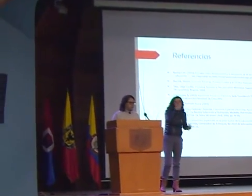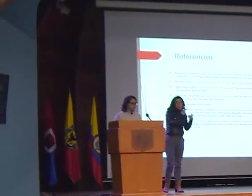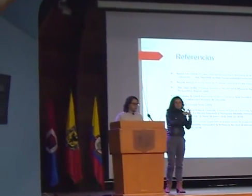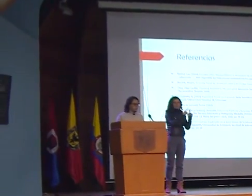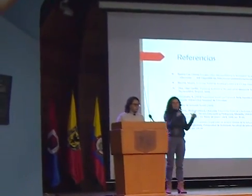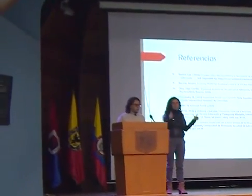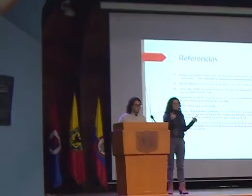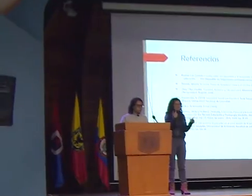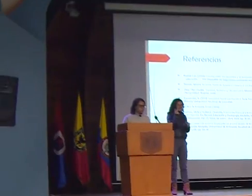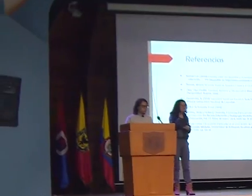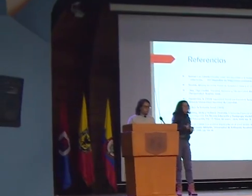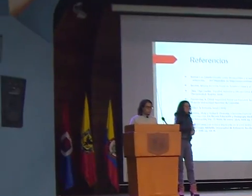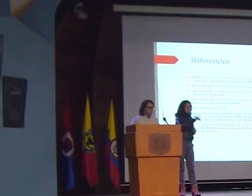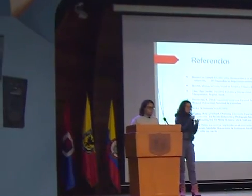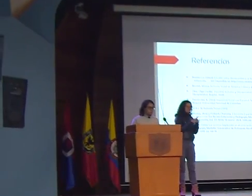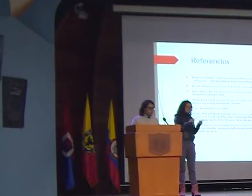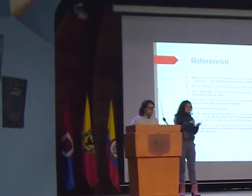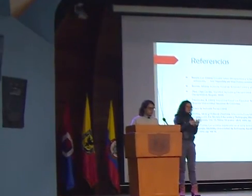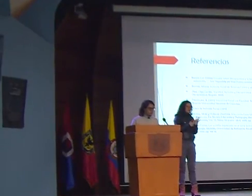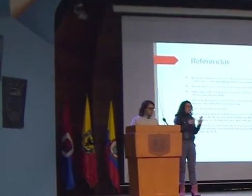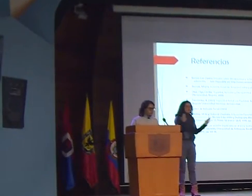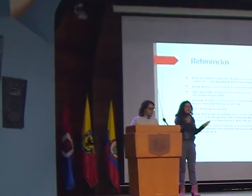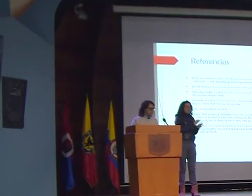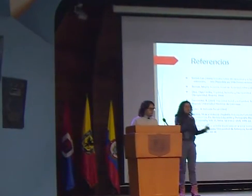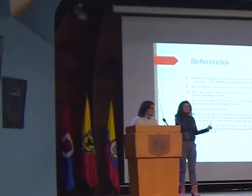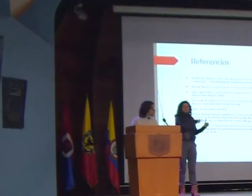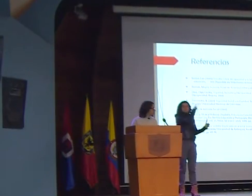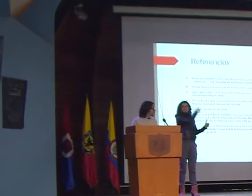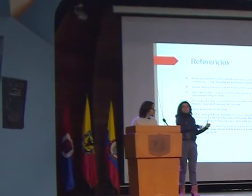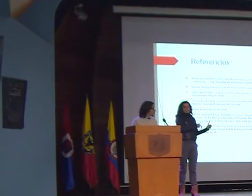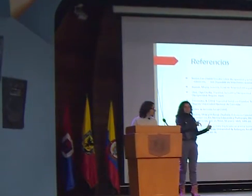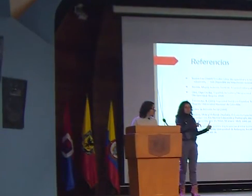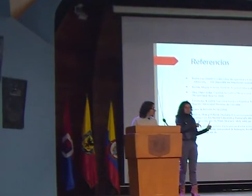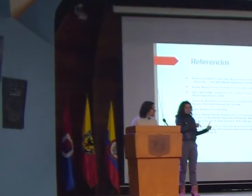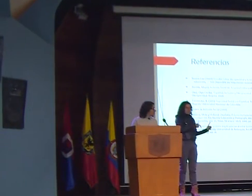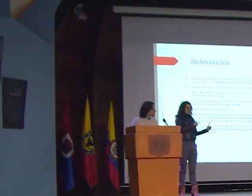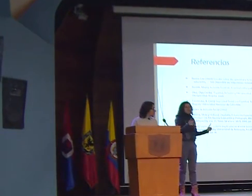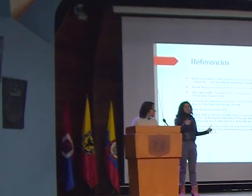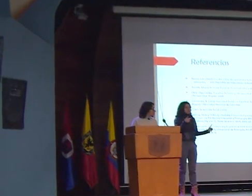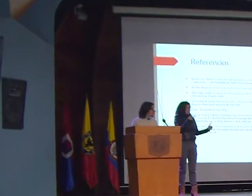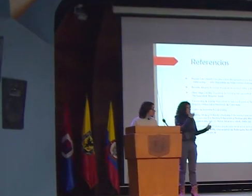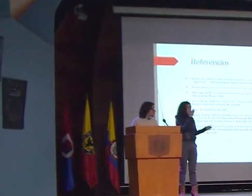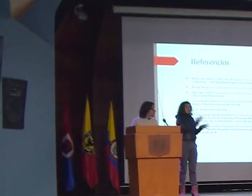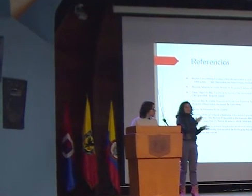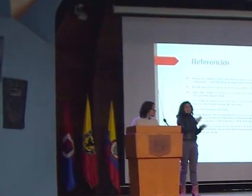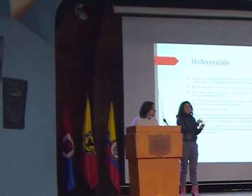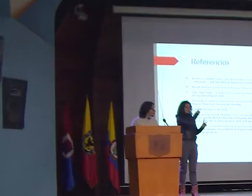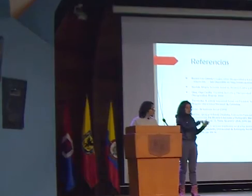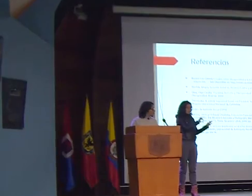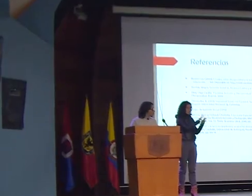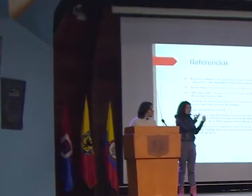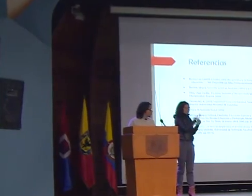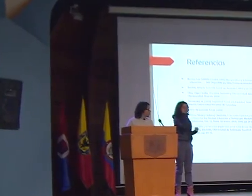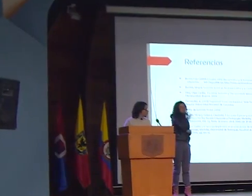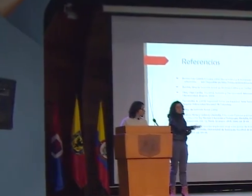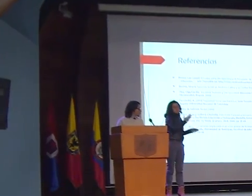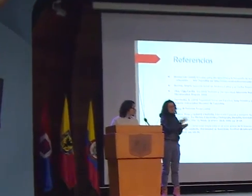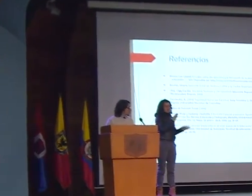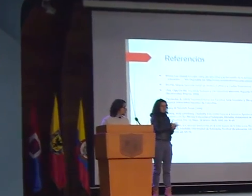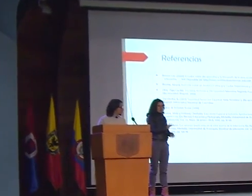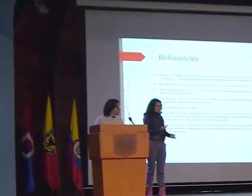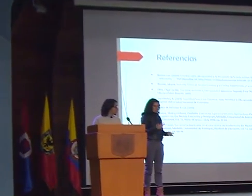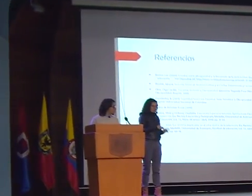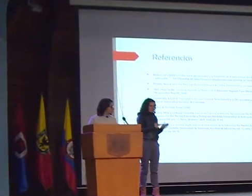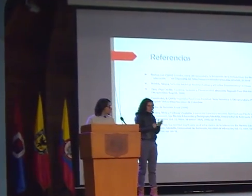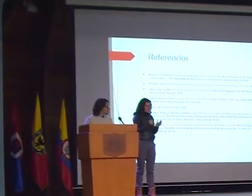Y eso indica que el problema es de la persona, y cuando nos va bien, de la persona y de su familia, punto. ¿Sí? Y se trata de resolver